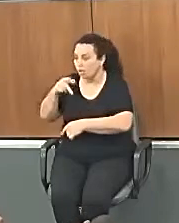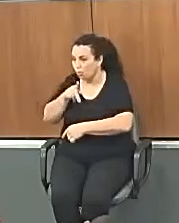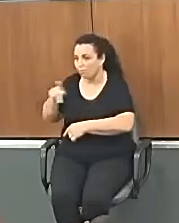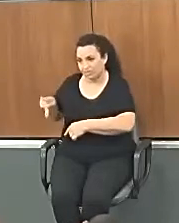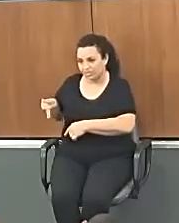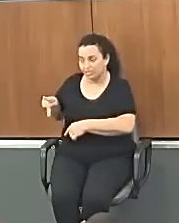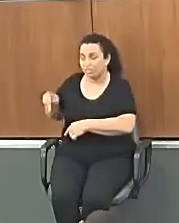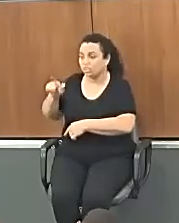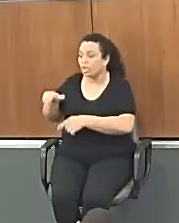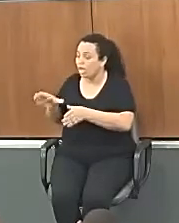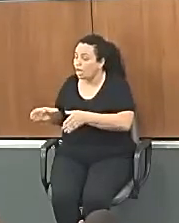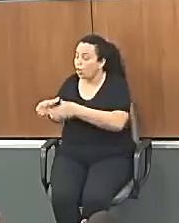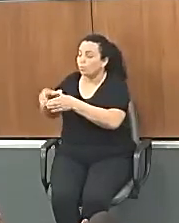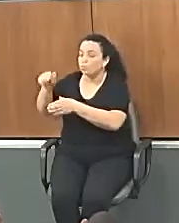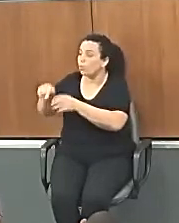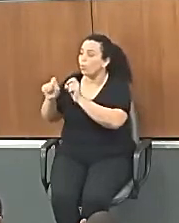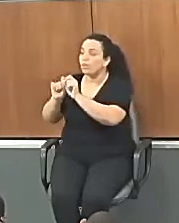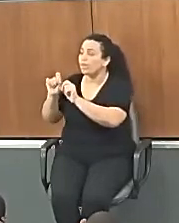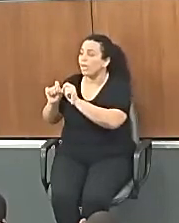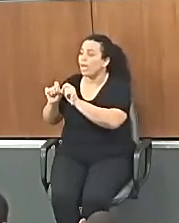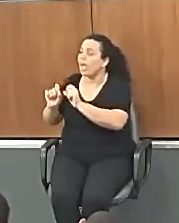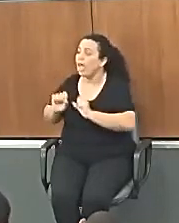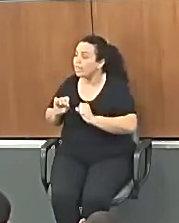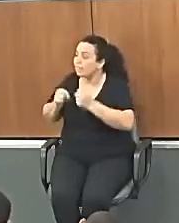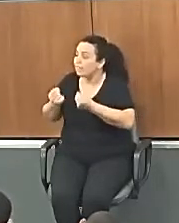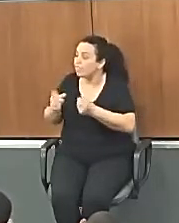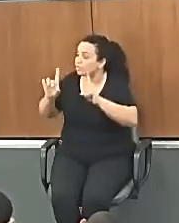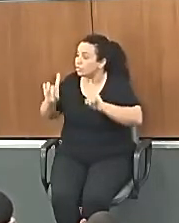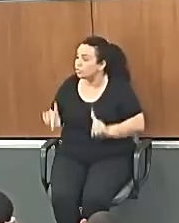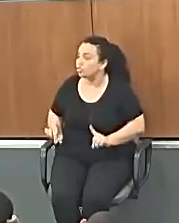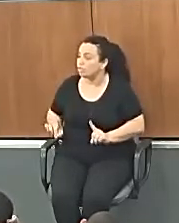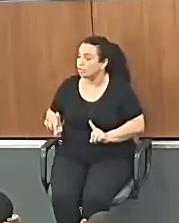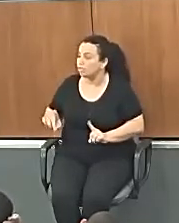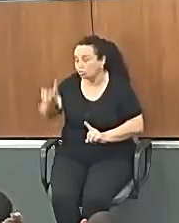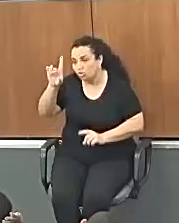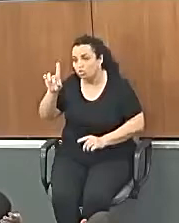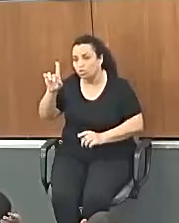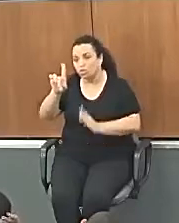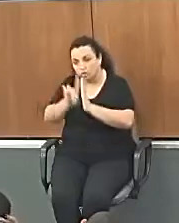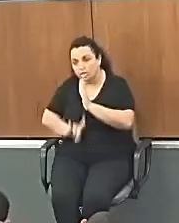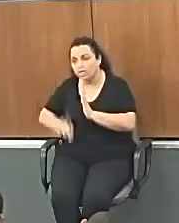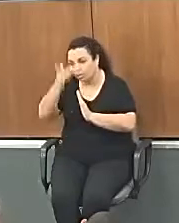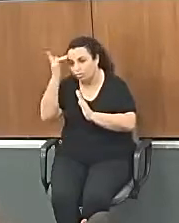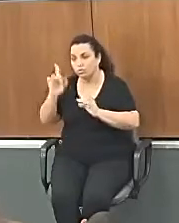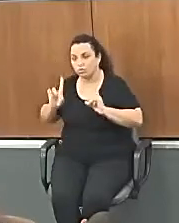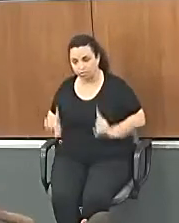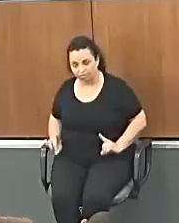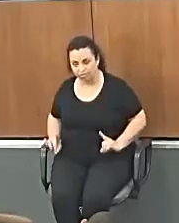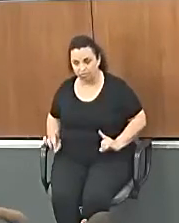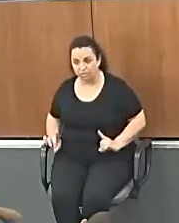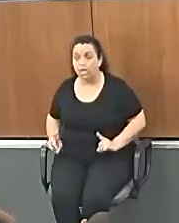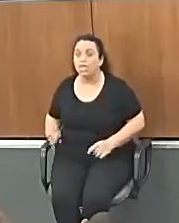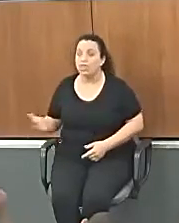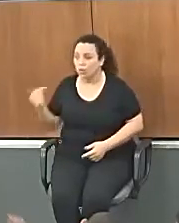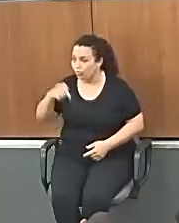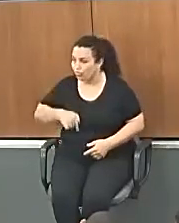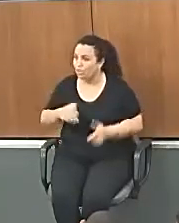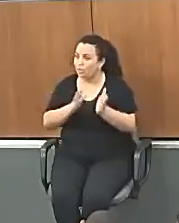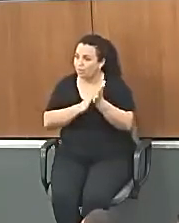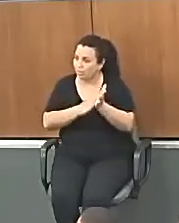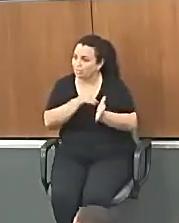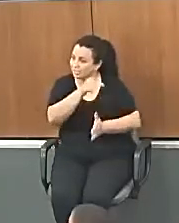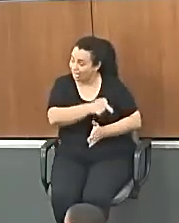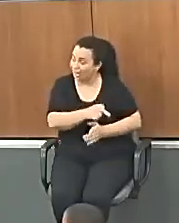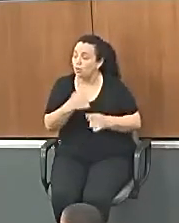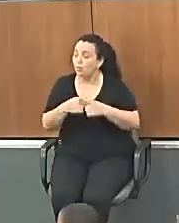que a comissão da defesa do direito das pessoas com deus ciência então eu vim aqui parabenizar porque eu tenho que voltar pra outra audiência